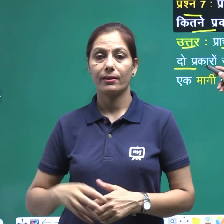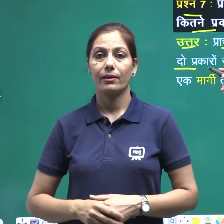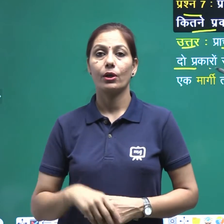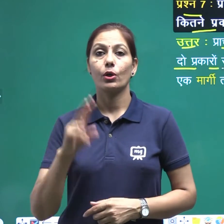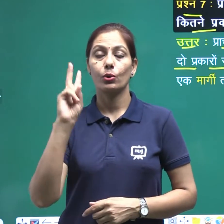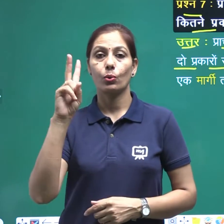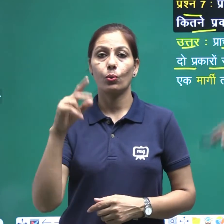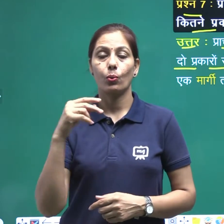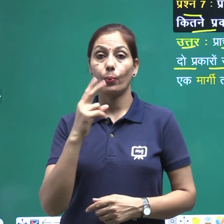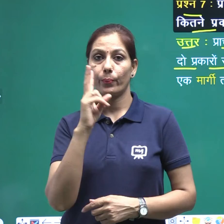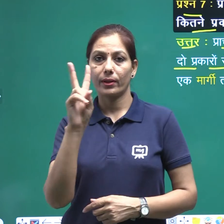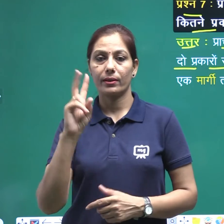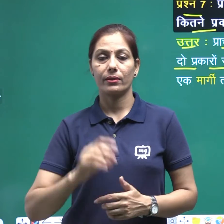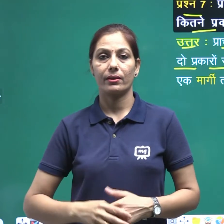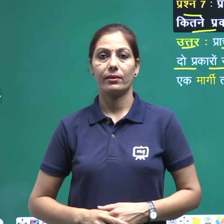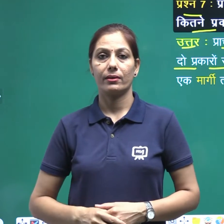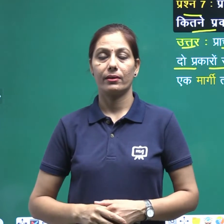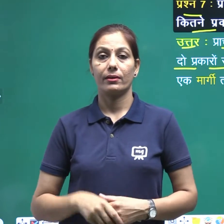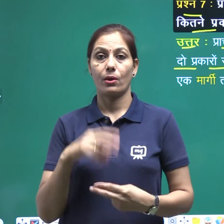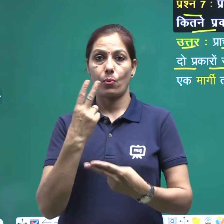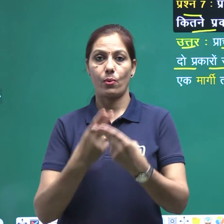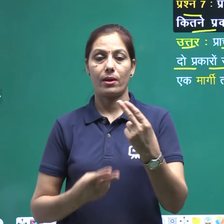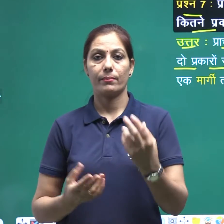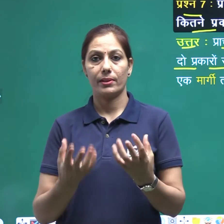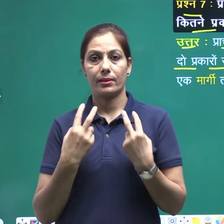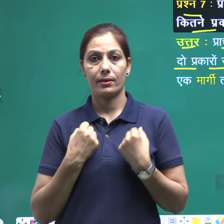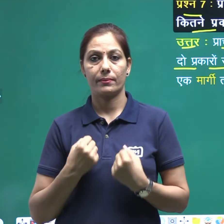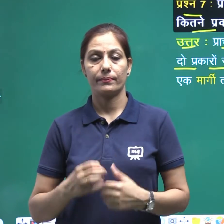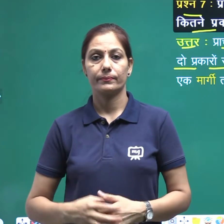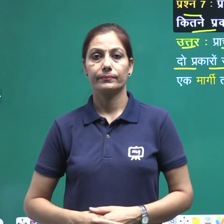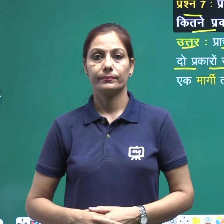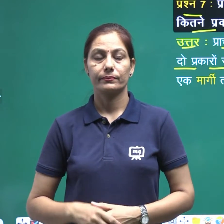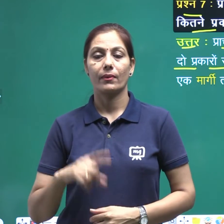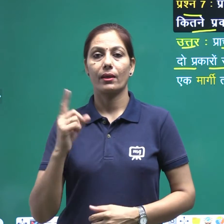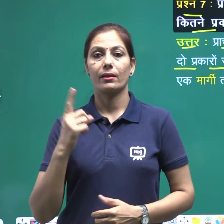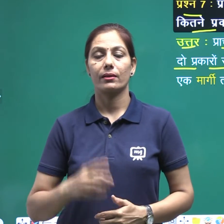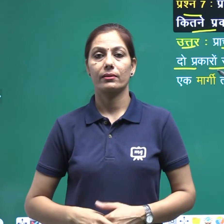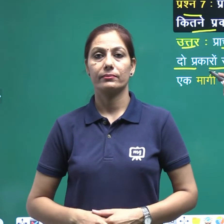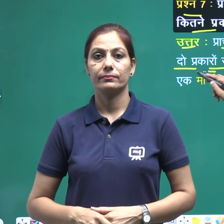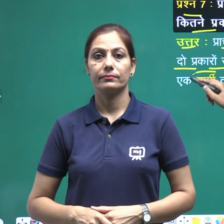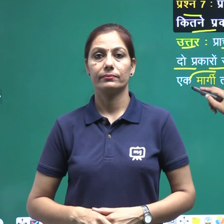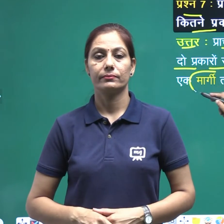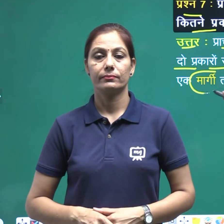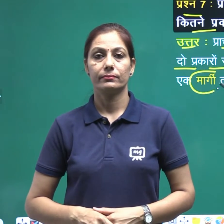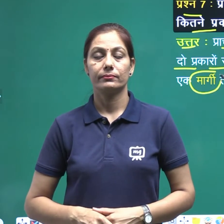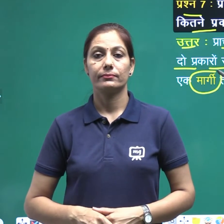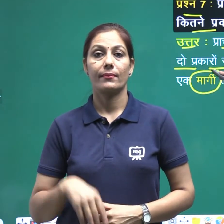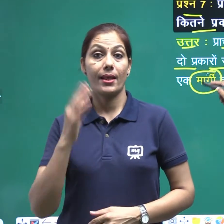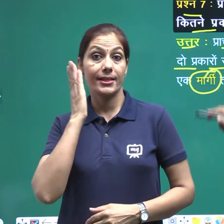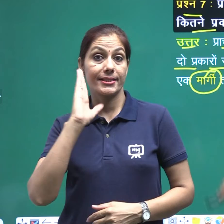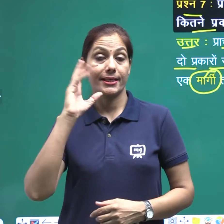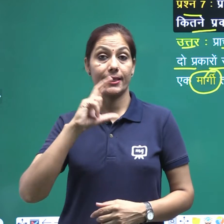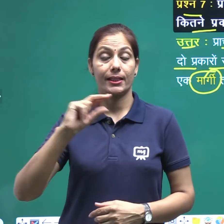दो प्रकारों के उल्लेख मिलता है। एक मार्गी संगीत,